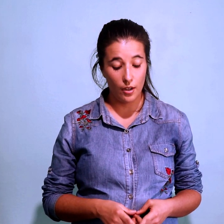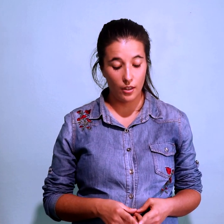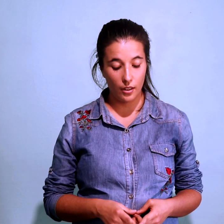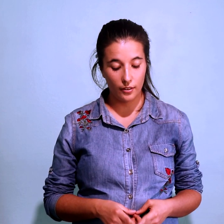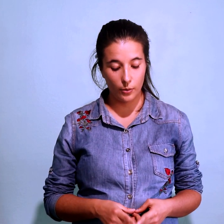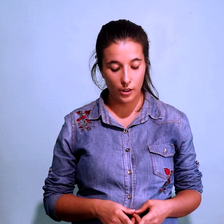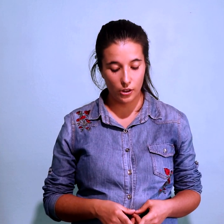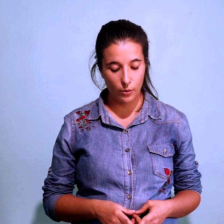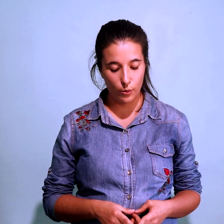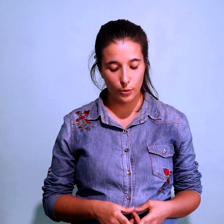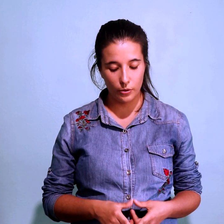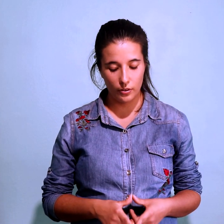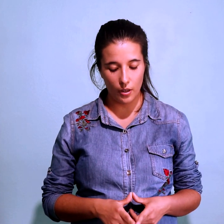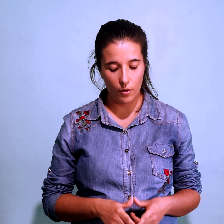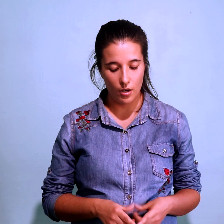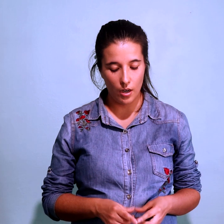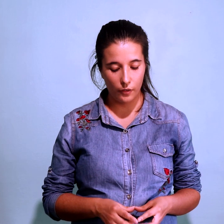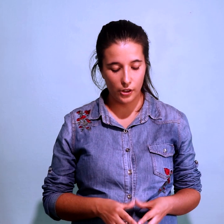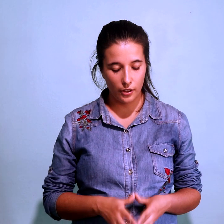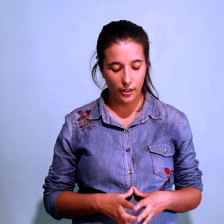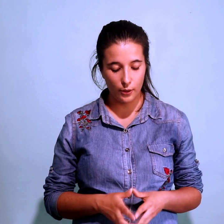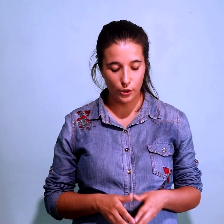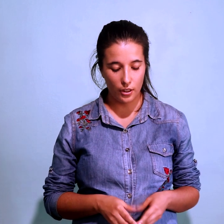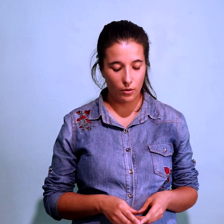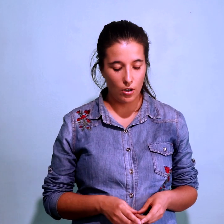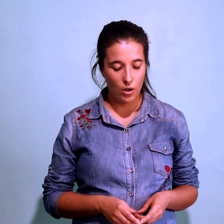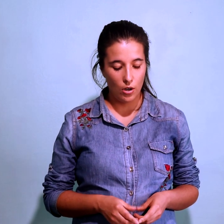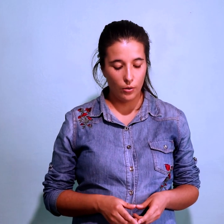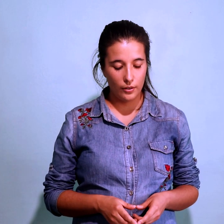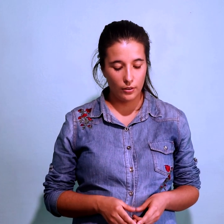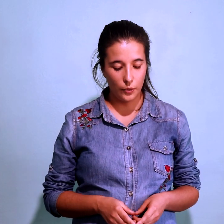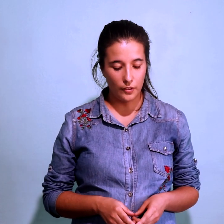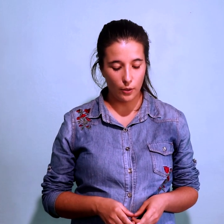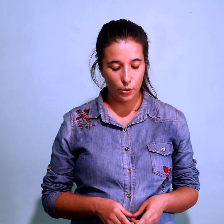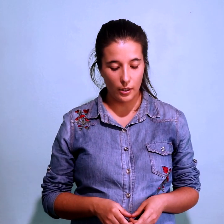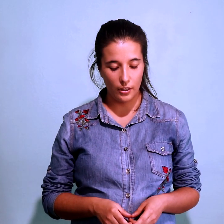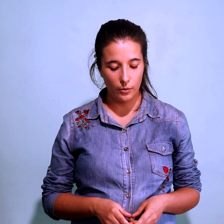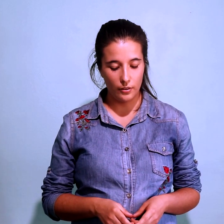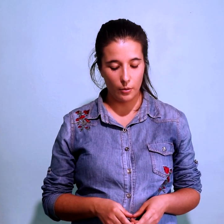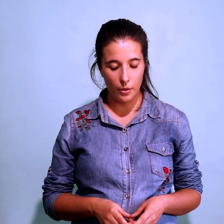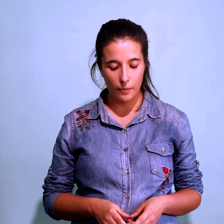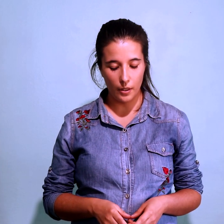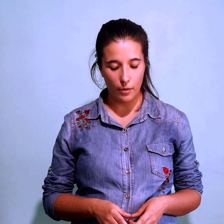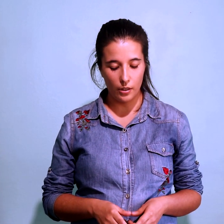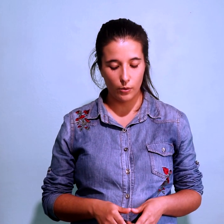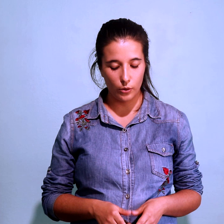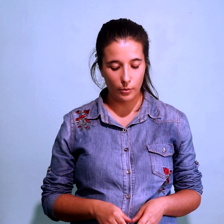em relação à região ou grupo social, a faixa etária ou gênero. O ensino oficial de uma língua sempre trabalha com a norma